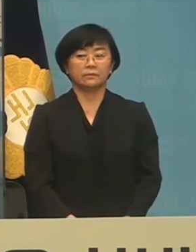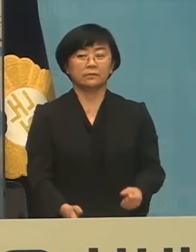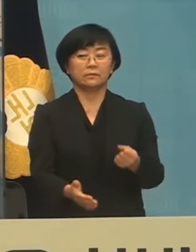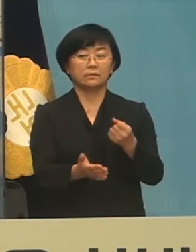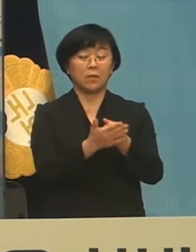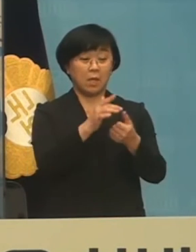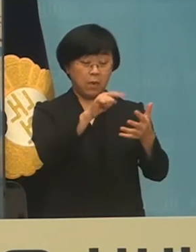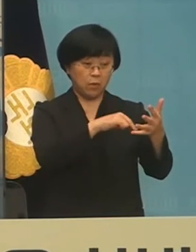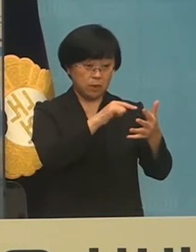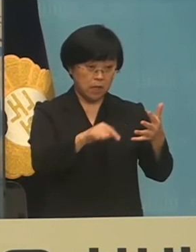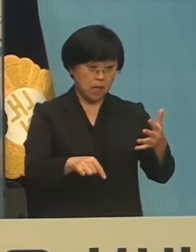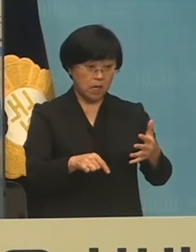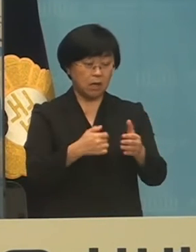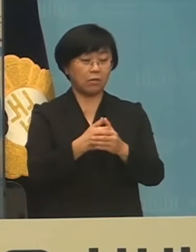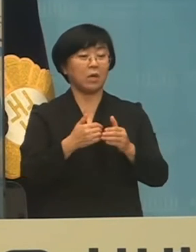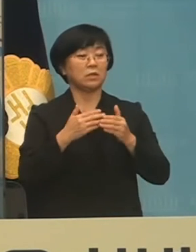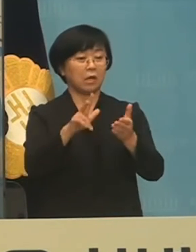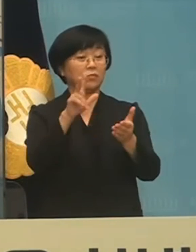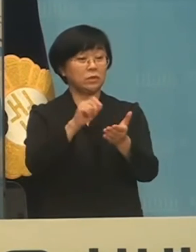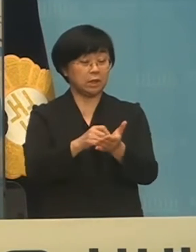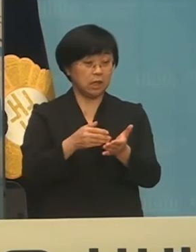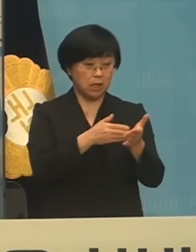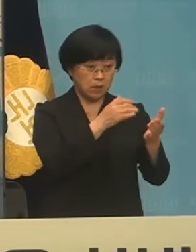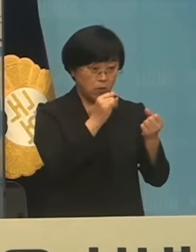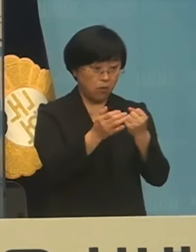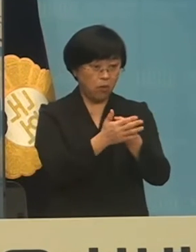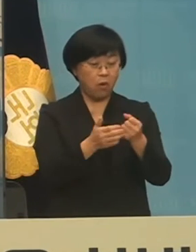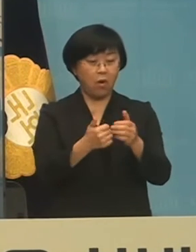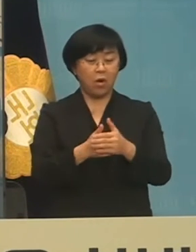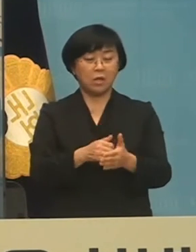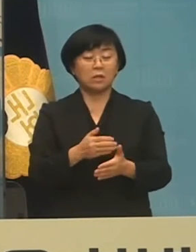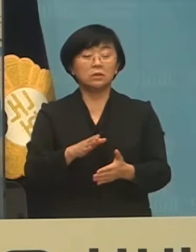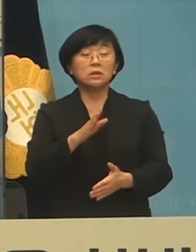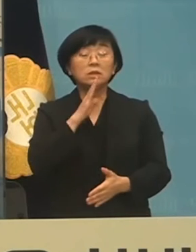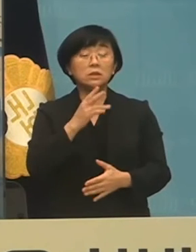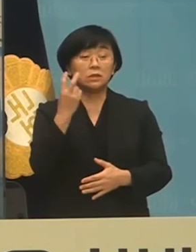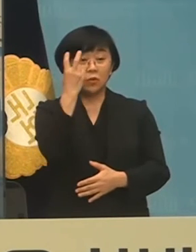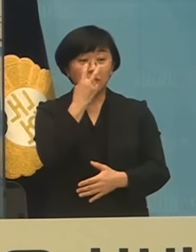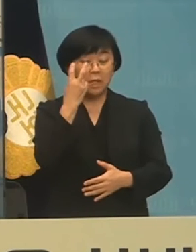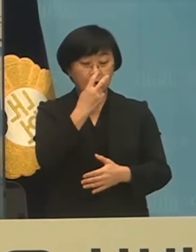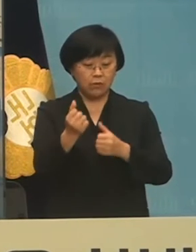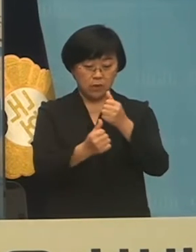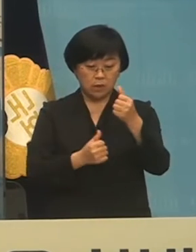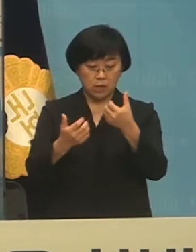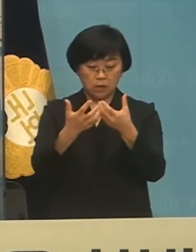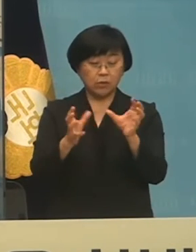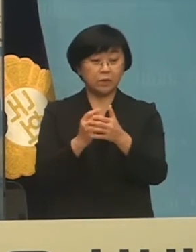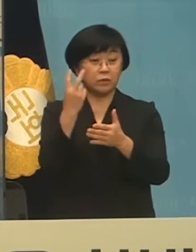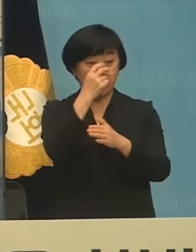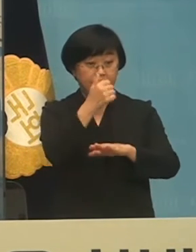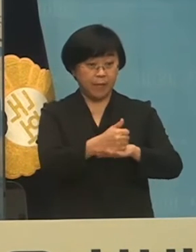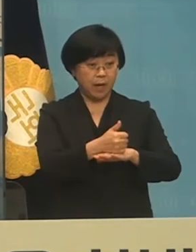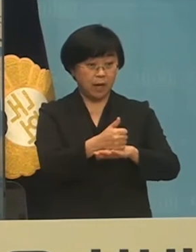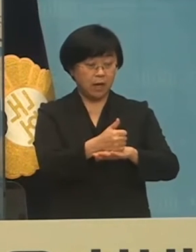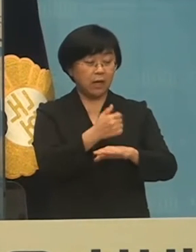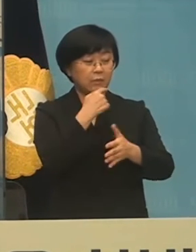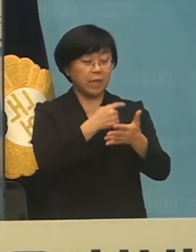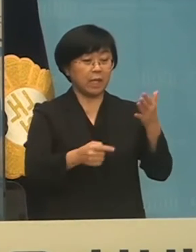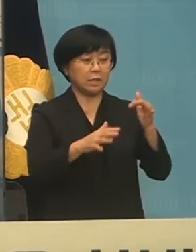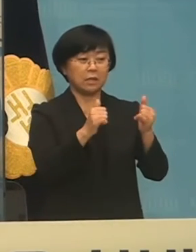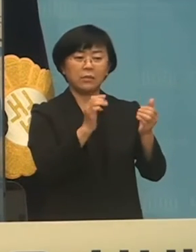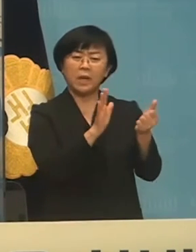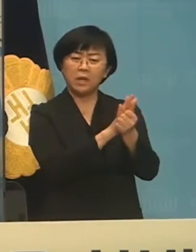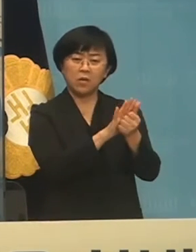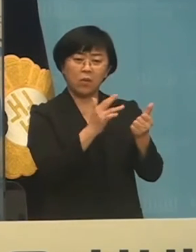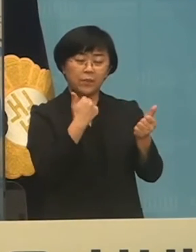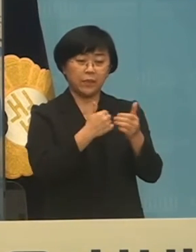그래서 배보상 과정에 관한 문제 제기도 했고 사참위에서도 조사를 하기도 했었습니다. 사참위는 피해자를 고려하지